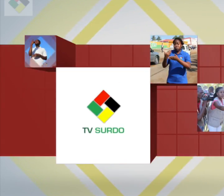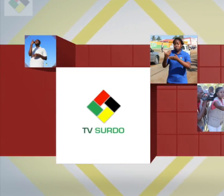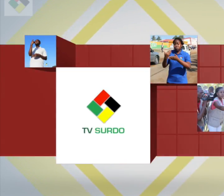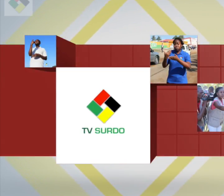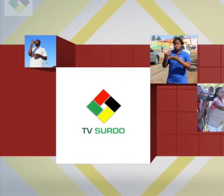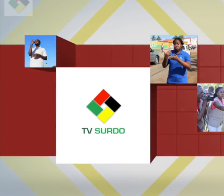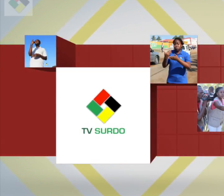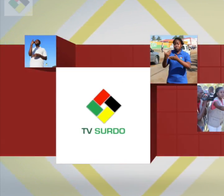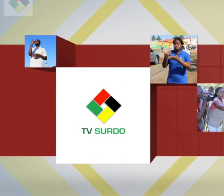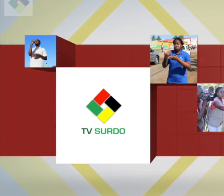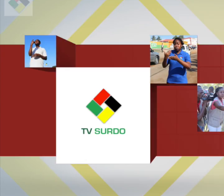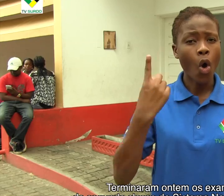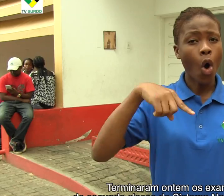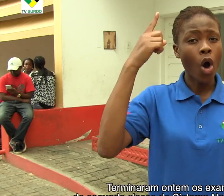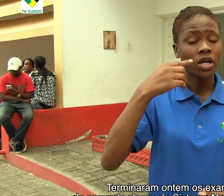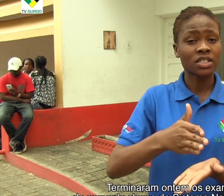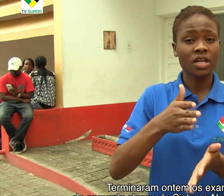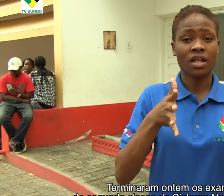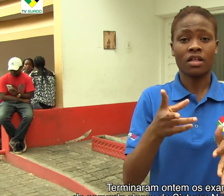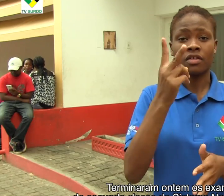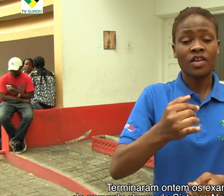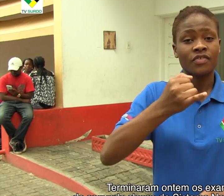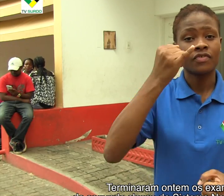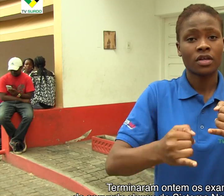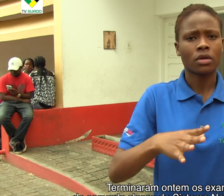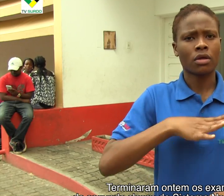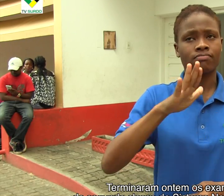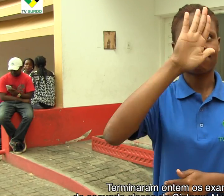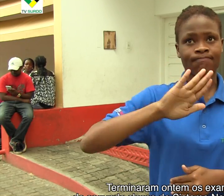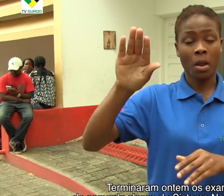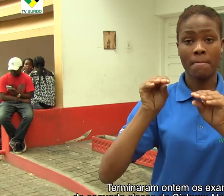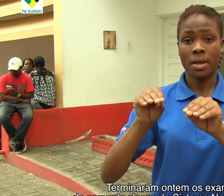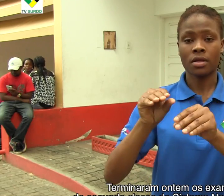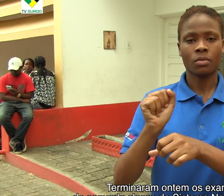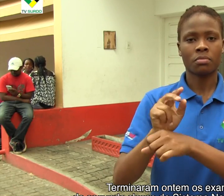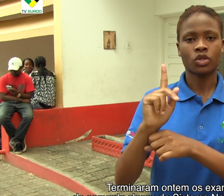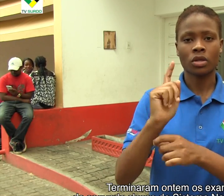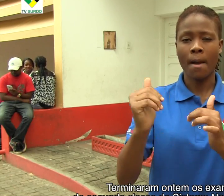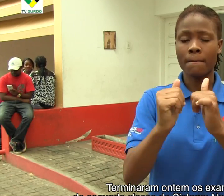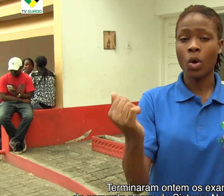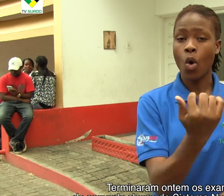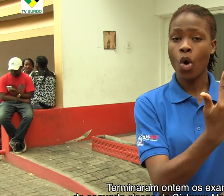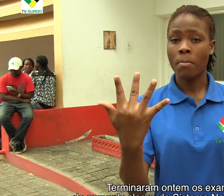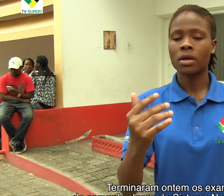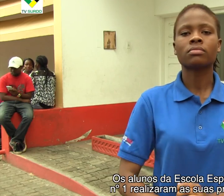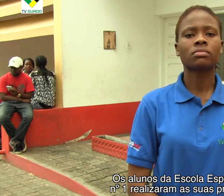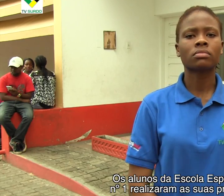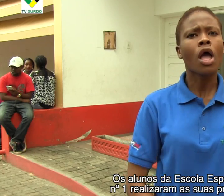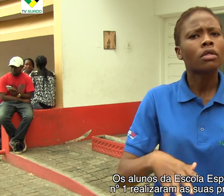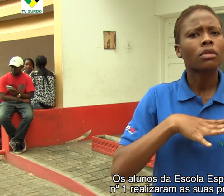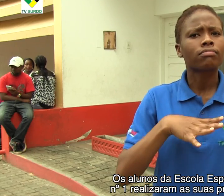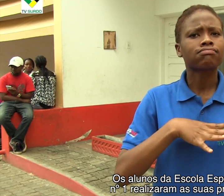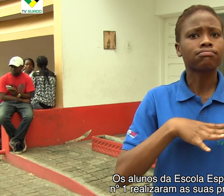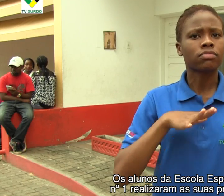Música Terminaram ontem os exames finais da 2ª classe do Sistema Nacional de Ensino. Os alunos da Escola